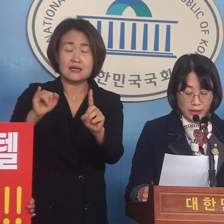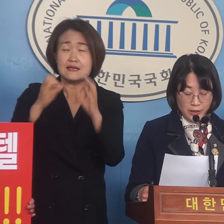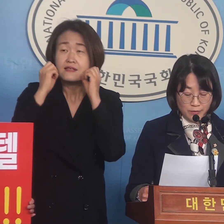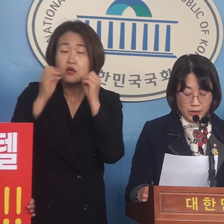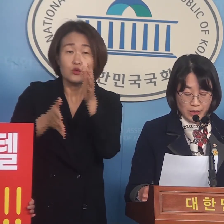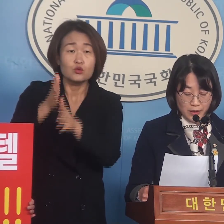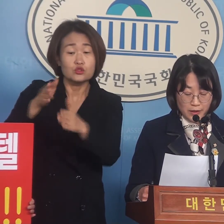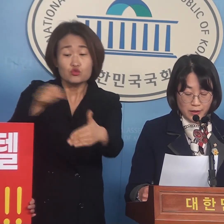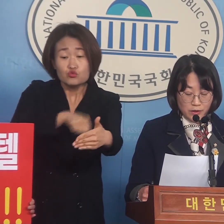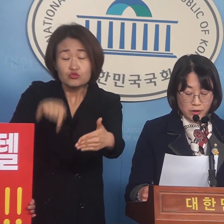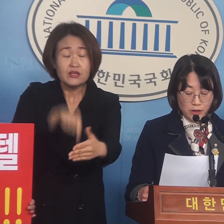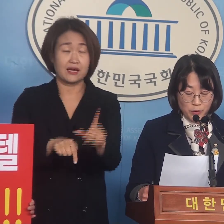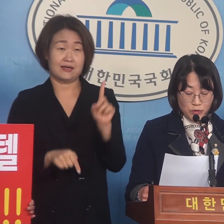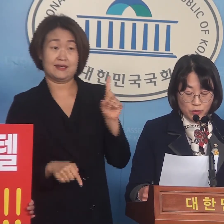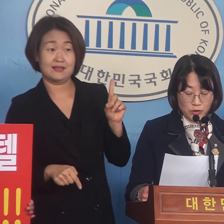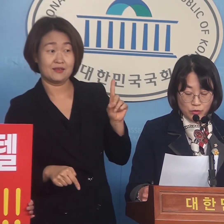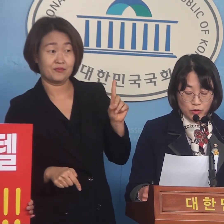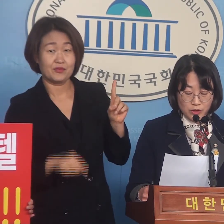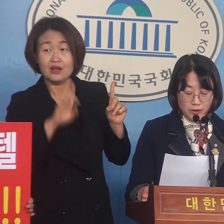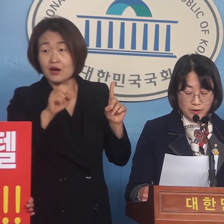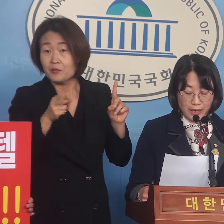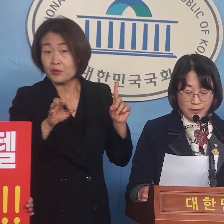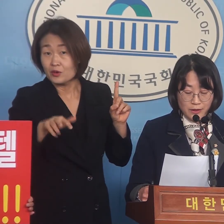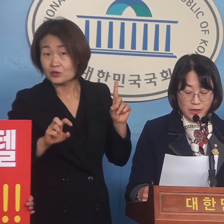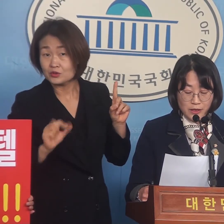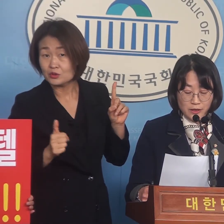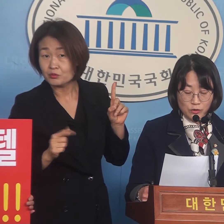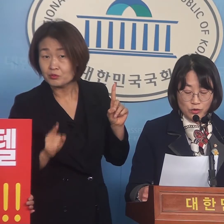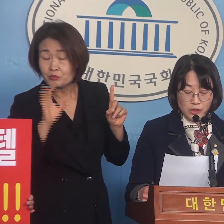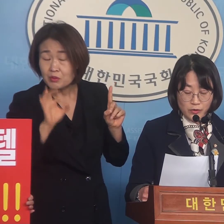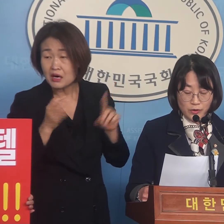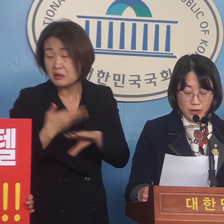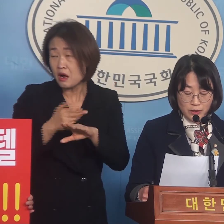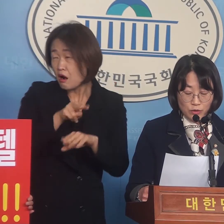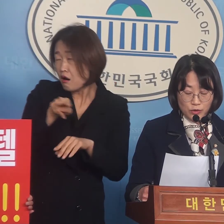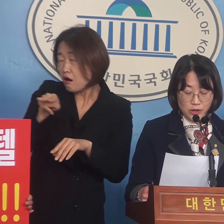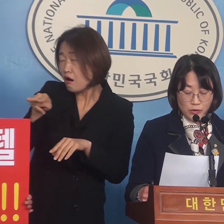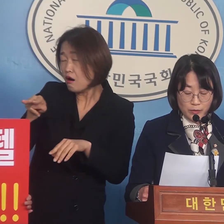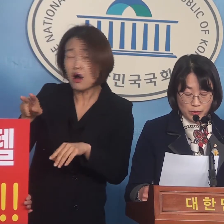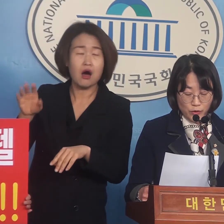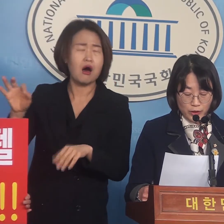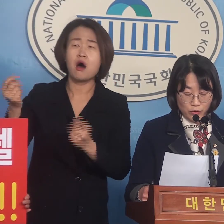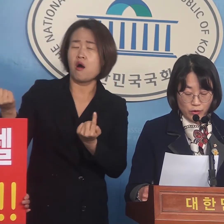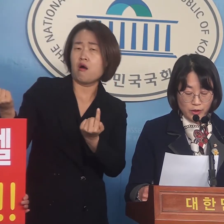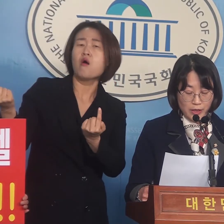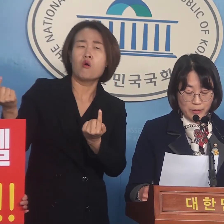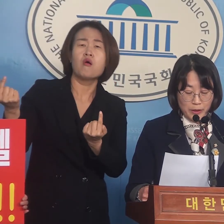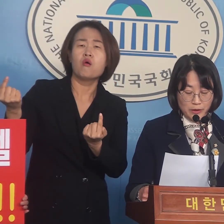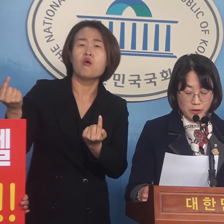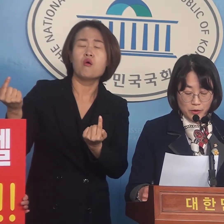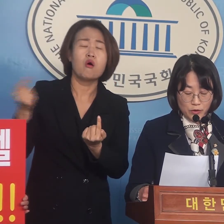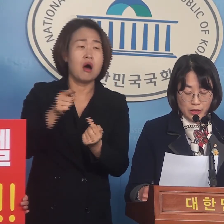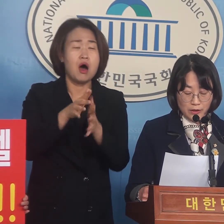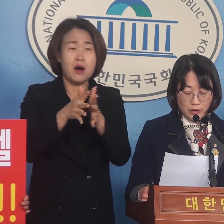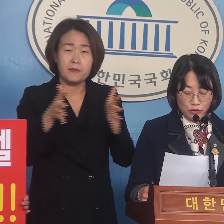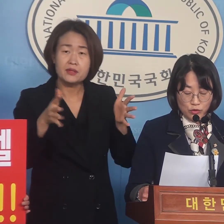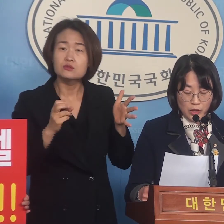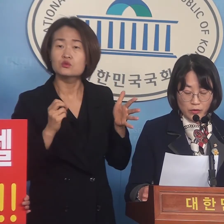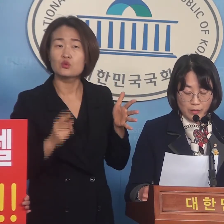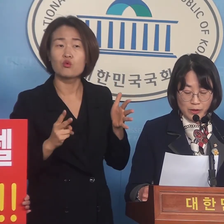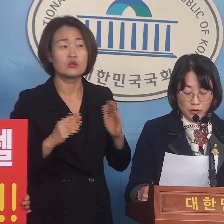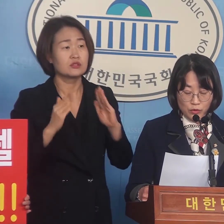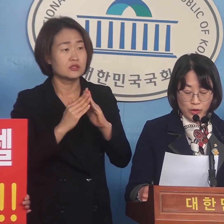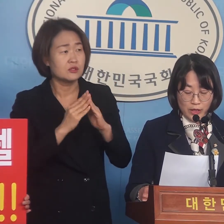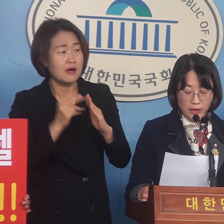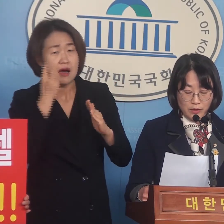중 하나입니다. 특히 평촌 신도시는 다른 일기 신도시들과 비교해도 아파트를 비롯한